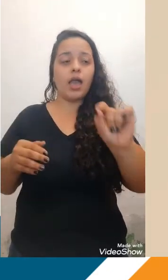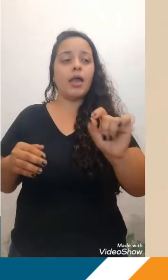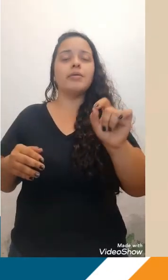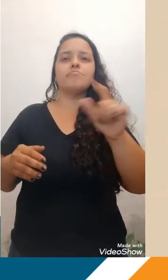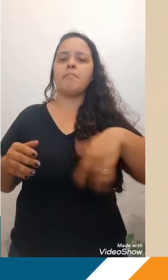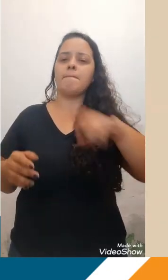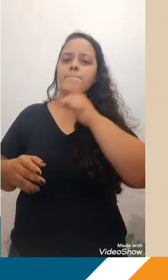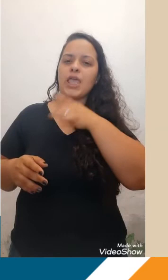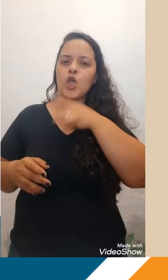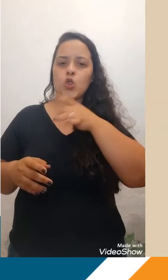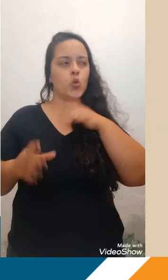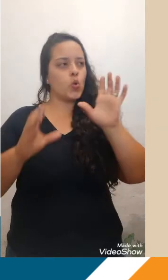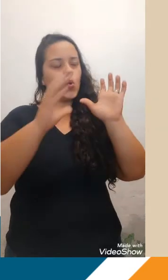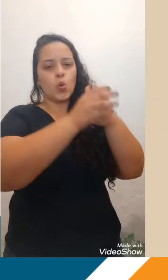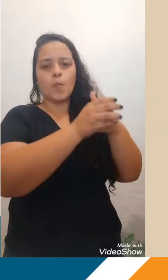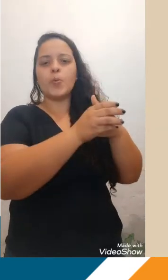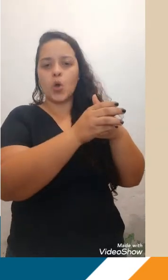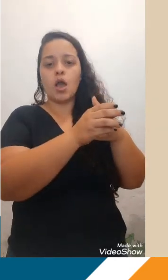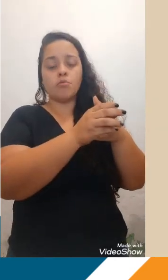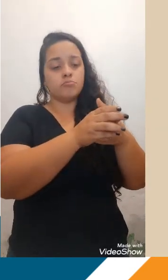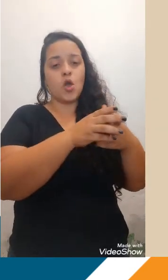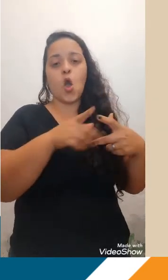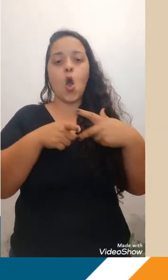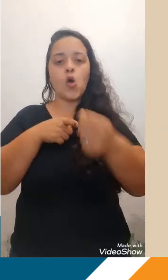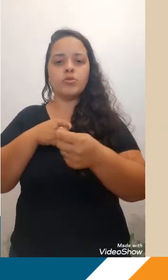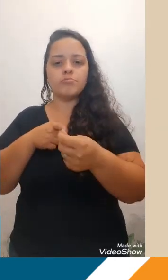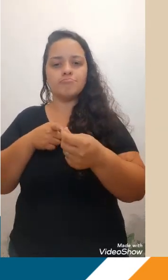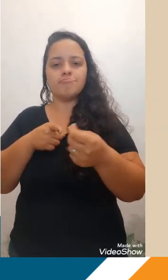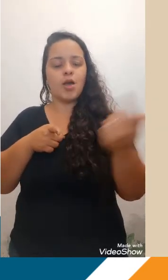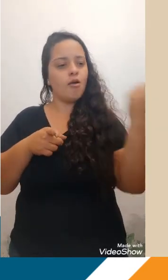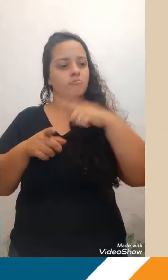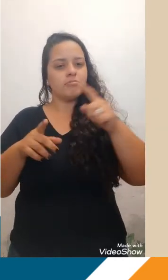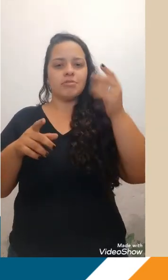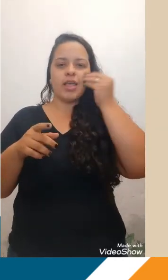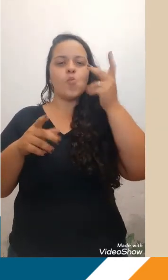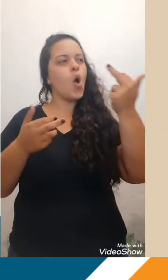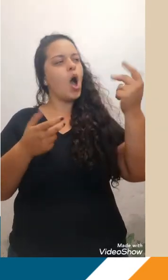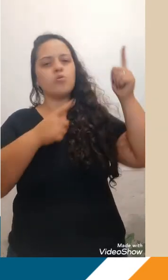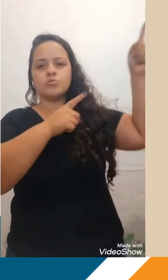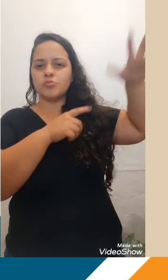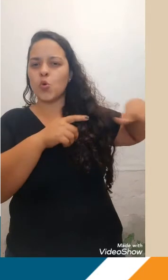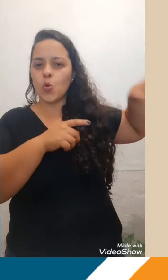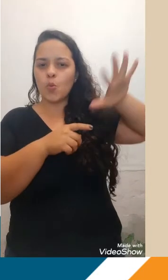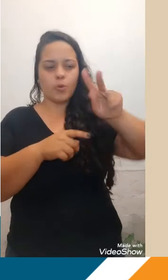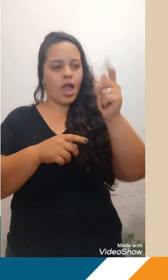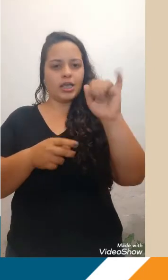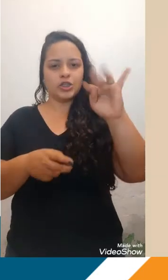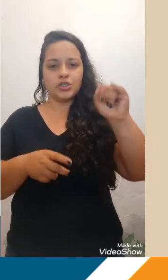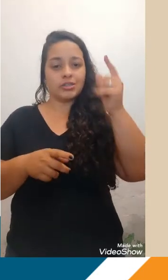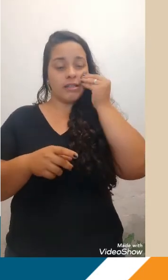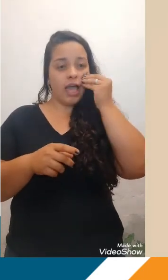grupos escravizados ou explorados de sua região se rebelassem e se levantassem tal como os haitianos fizeram na ilha de